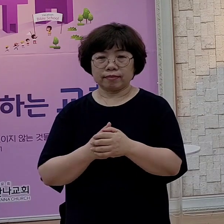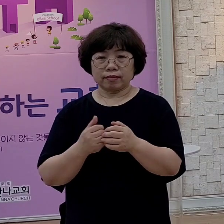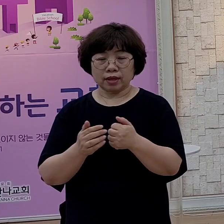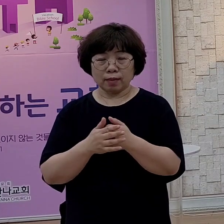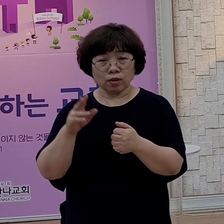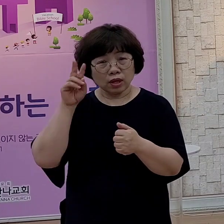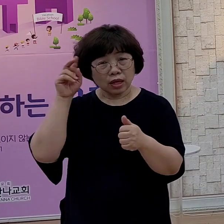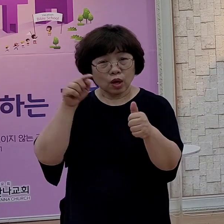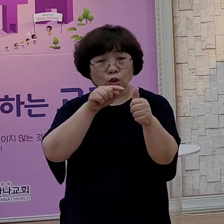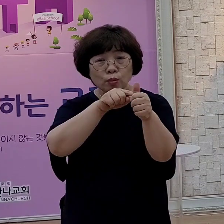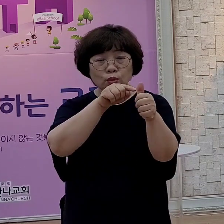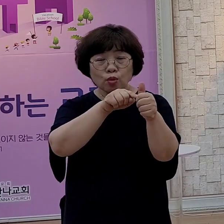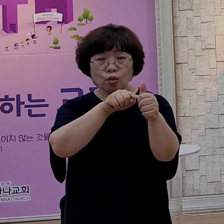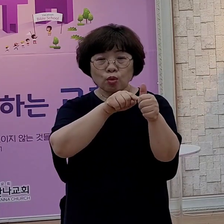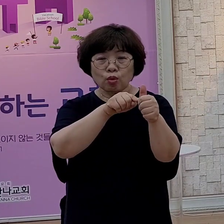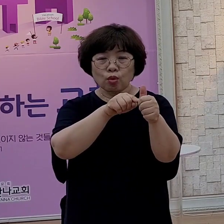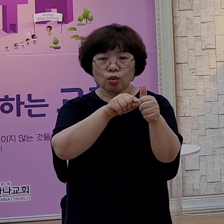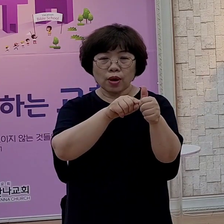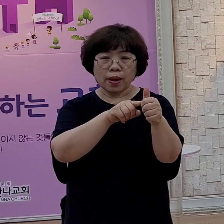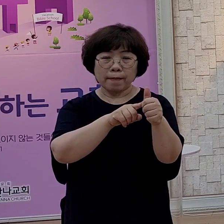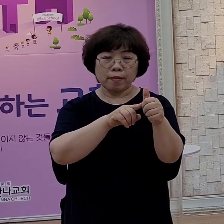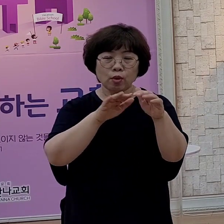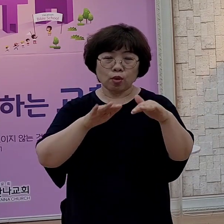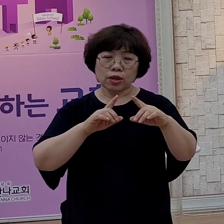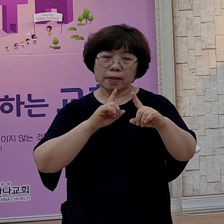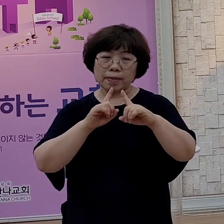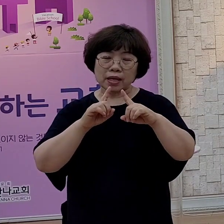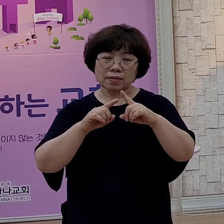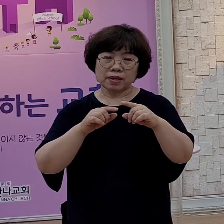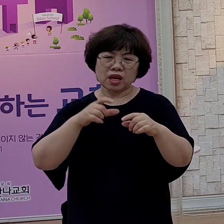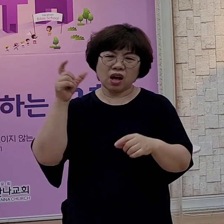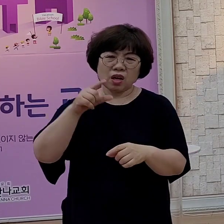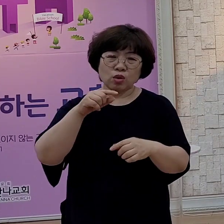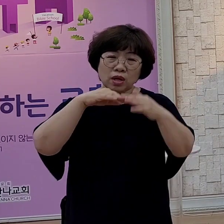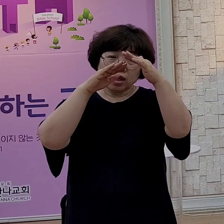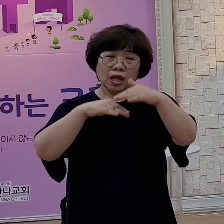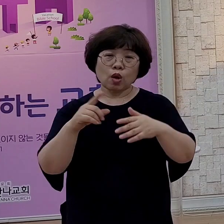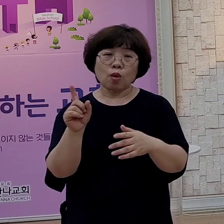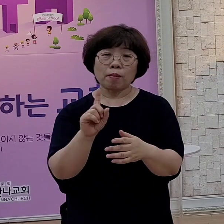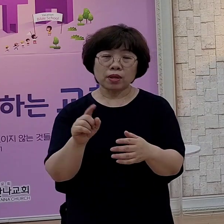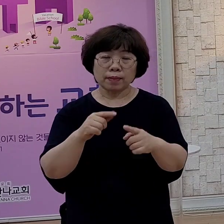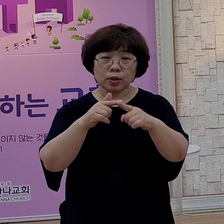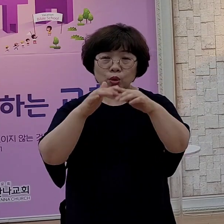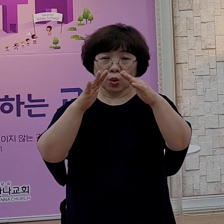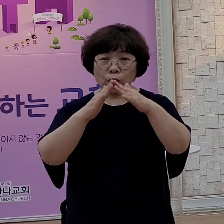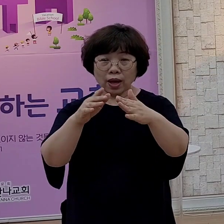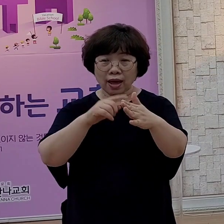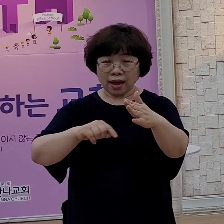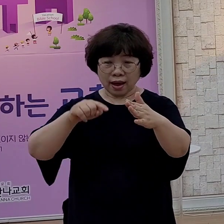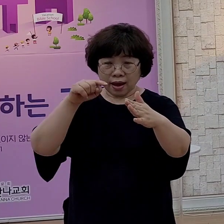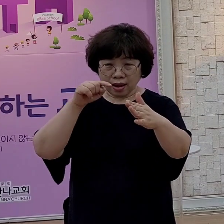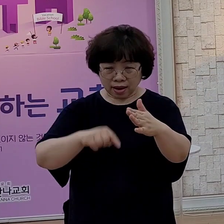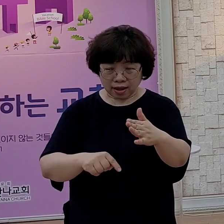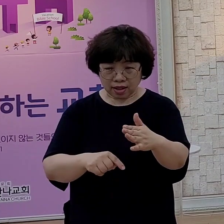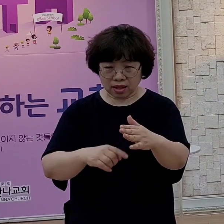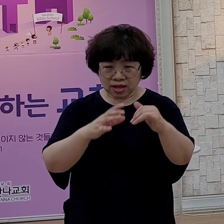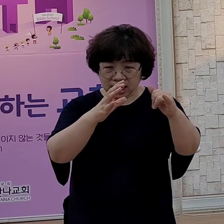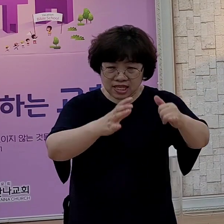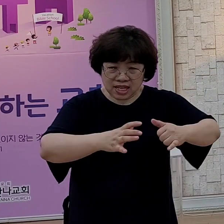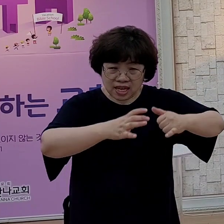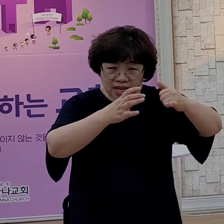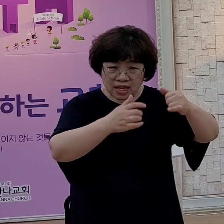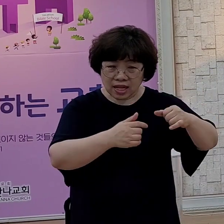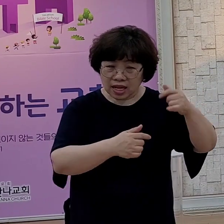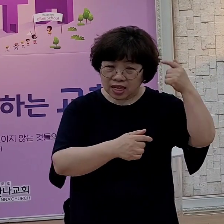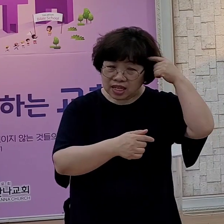야고보는 오늘 이 말씀이 주장하는 바가 뭐냐면 교회 안에서 이런 세상